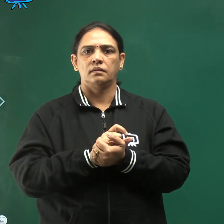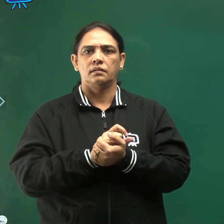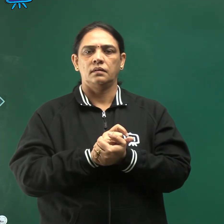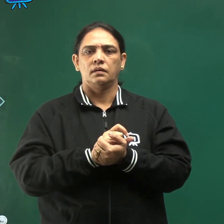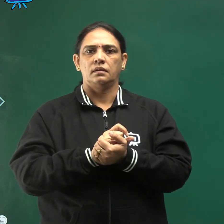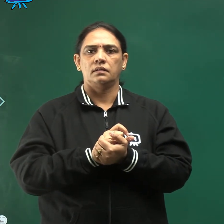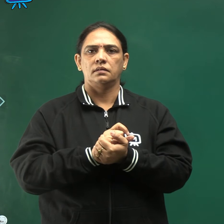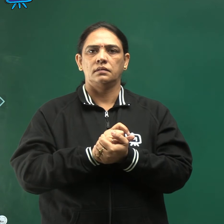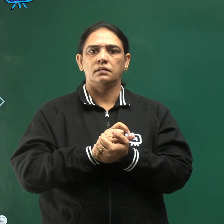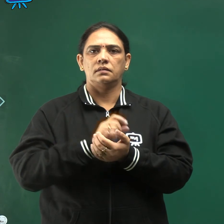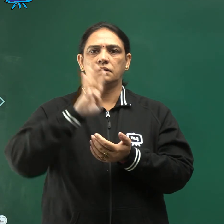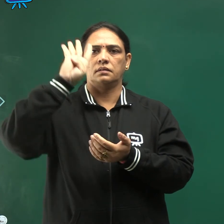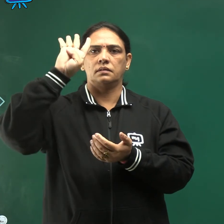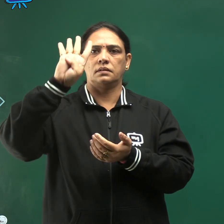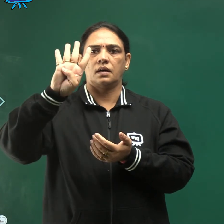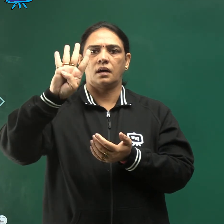4096।